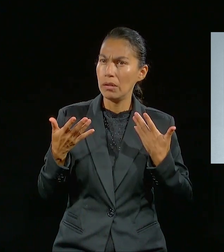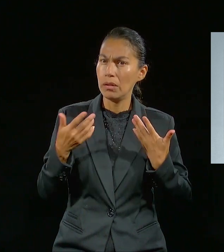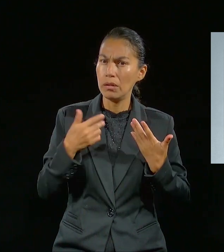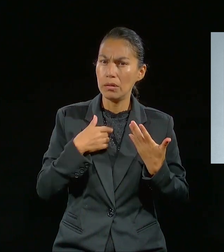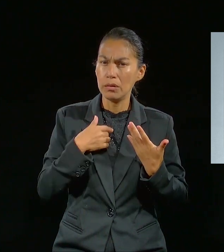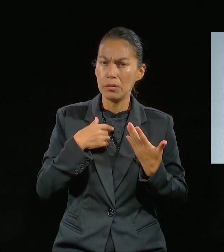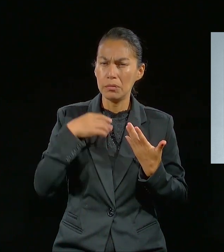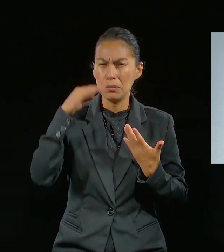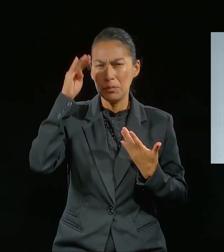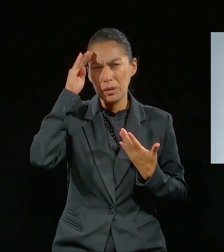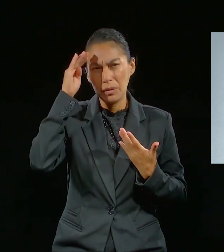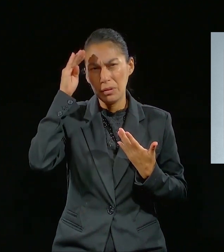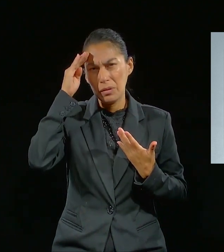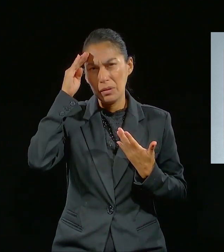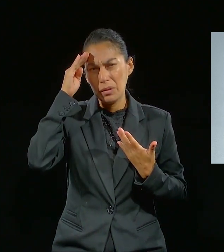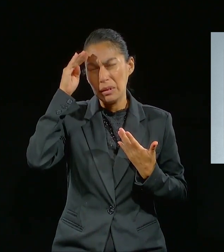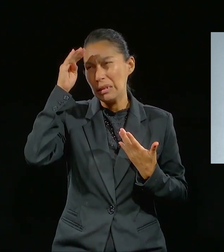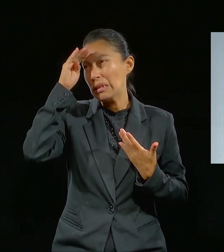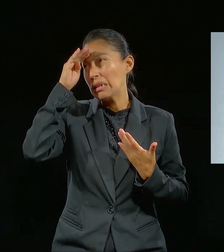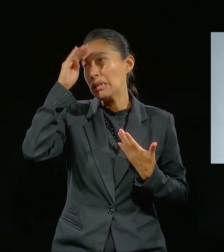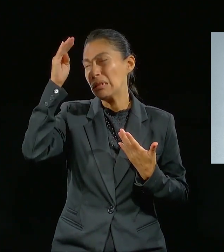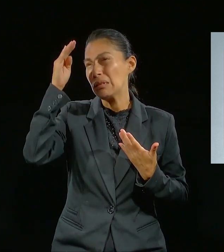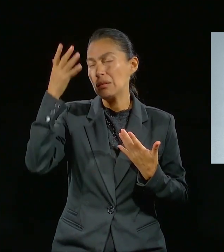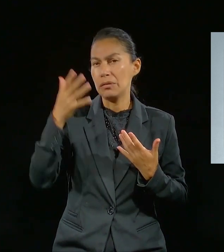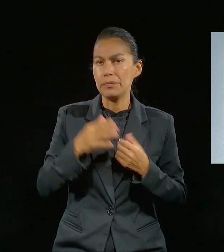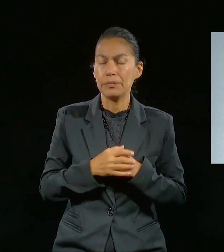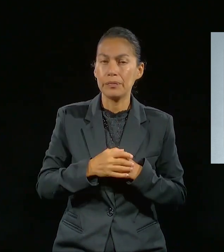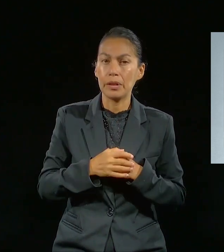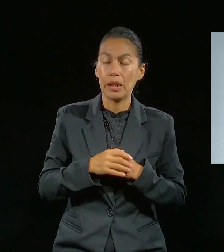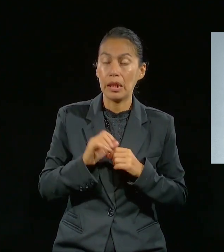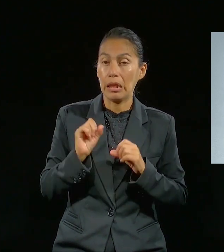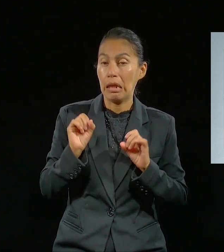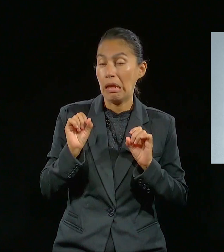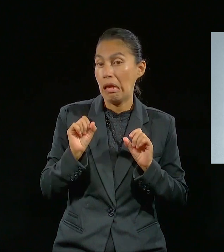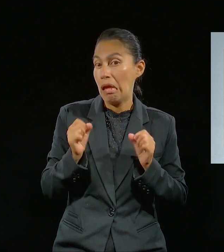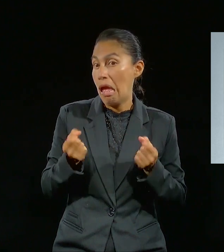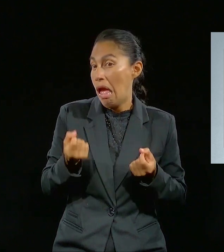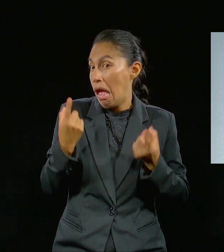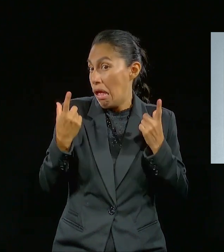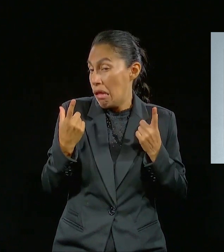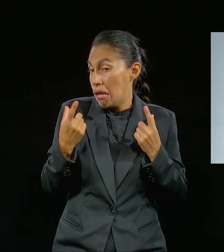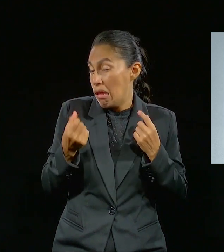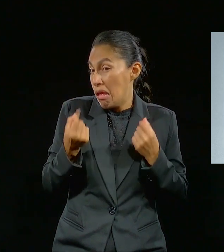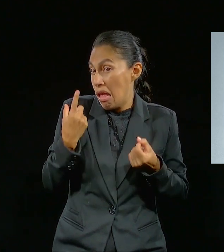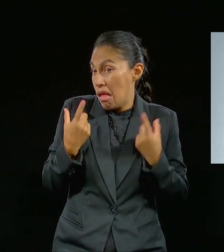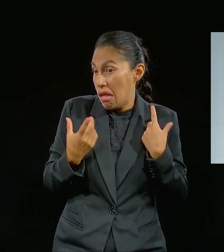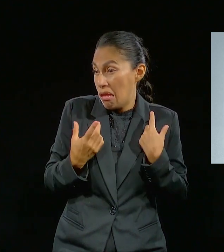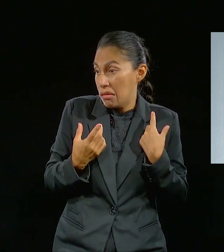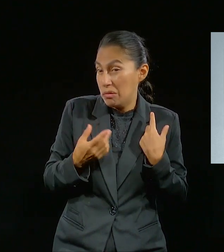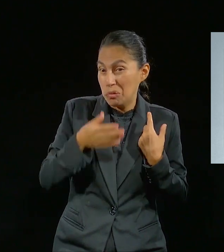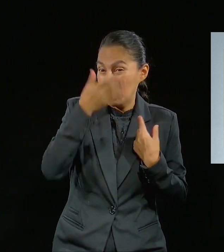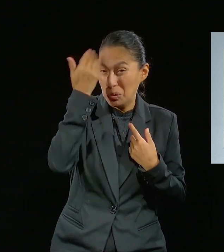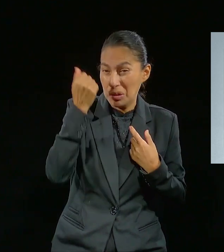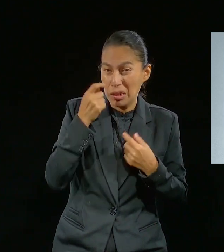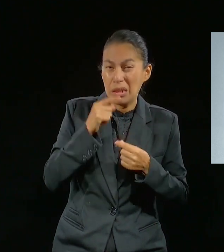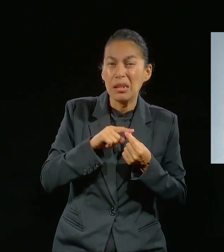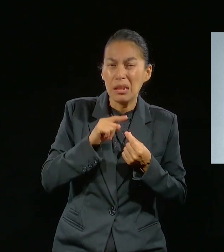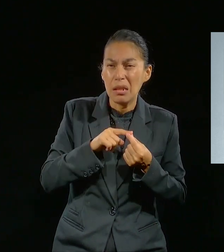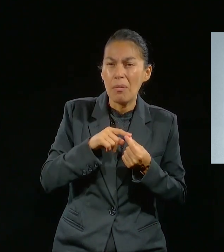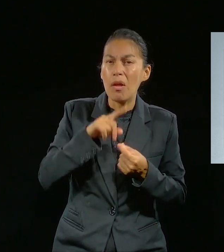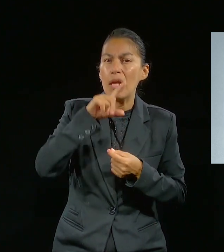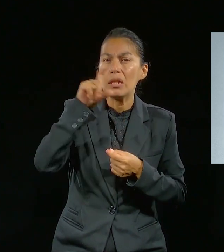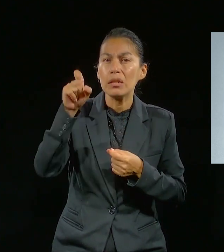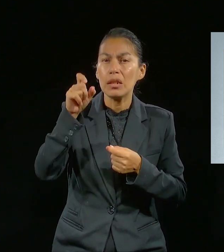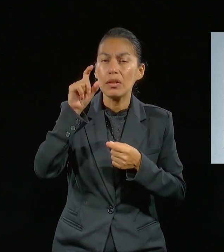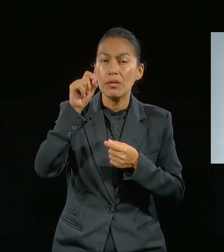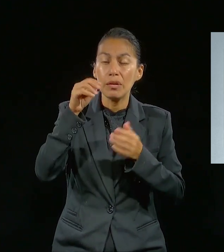qué bueno que nos quedamos, Señor, gracias. Alguien hizo una donación de 120 mil pesos. Ay, bueno, Pagó